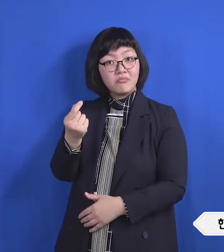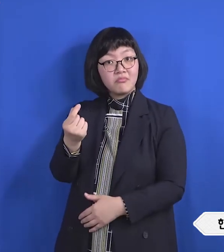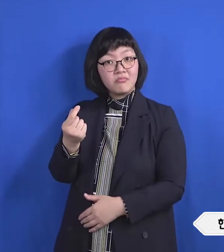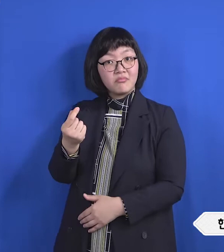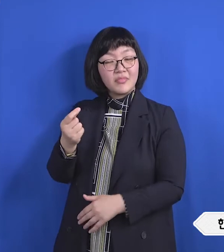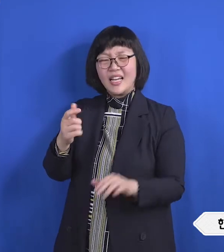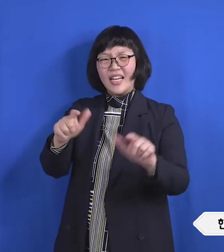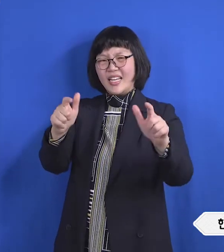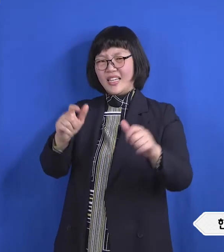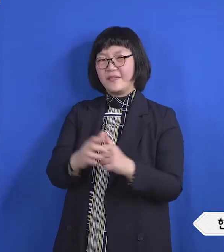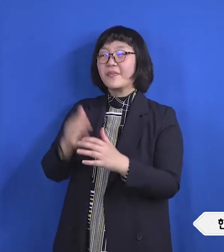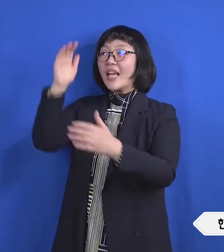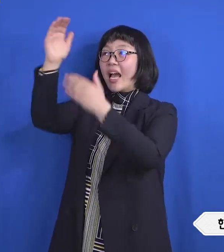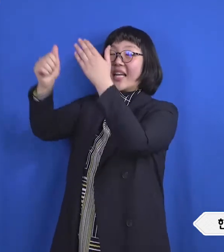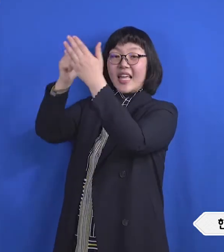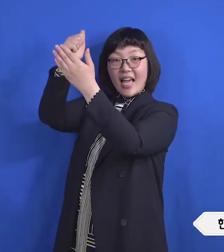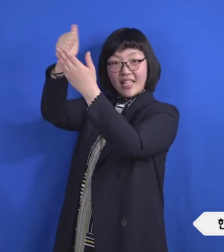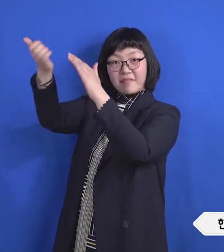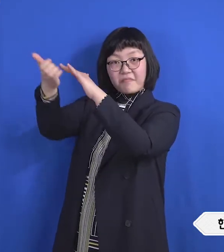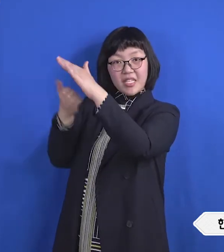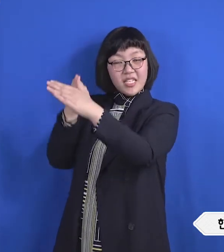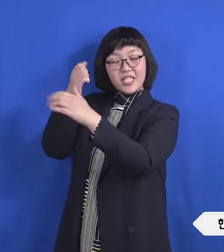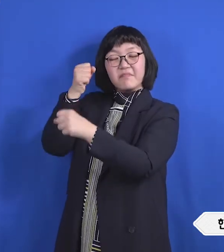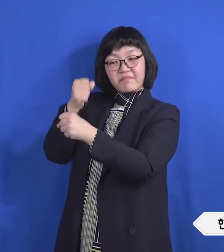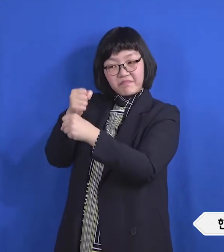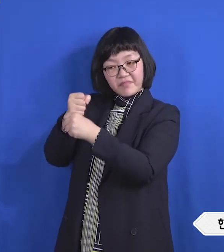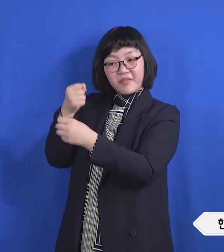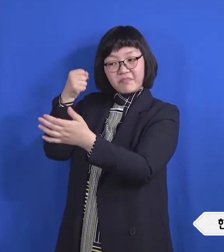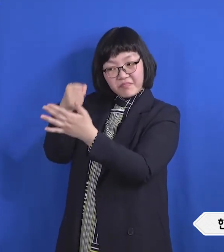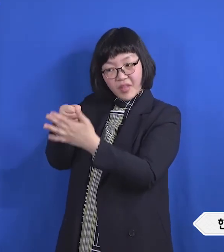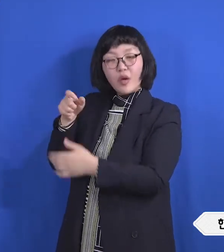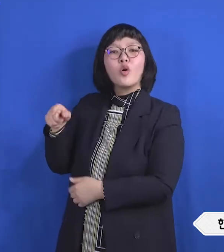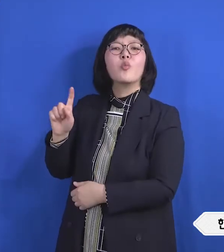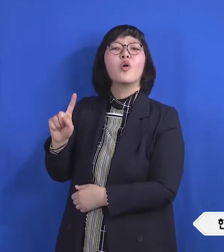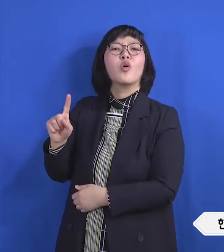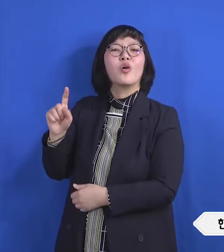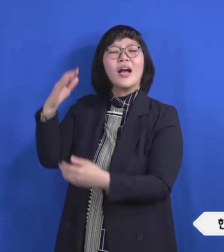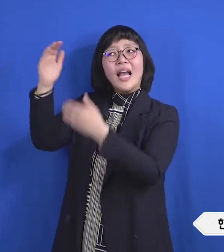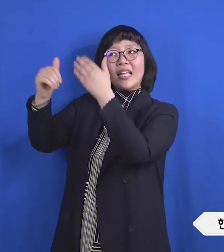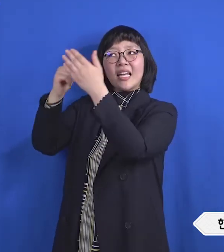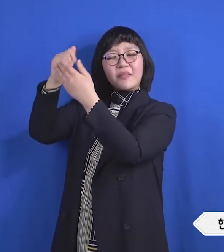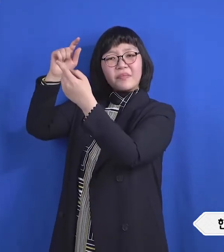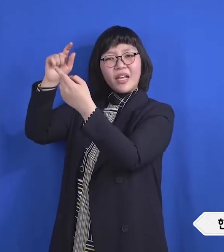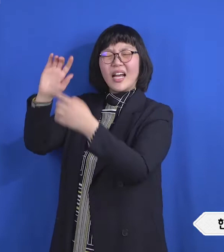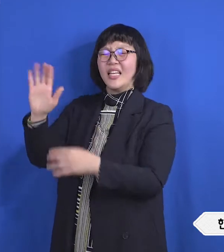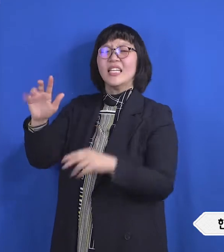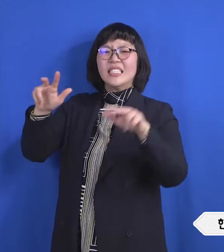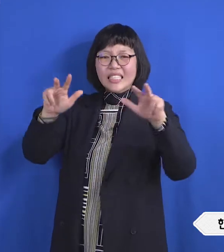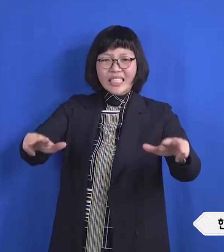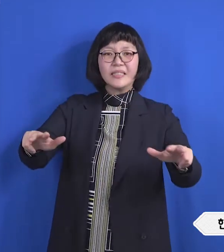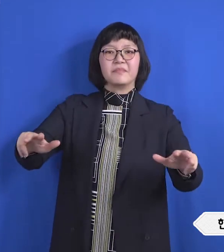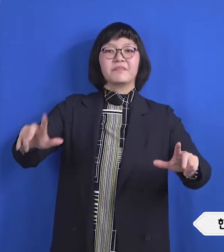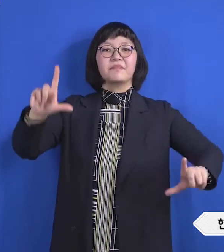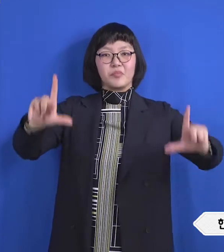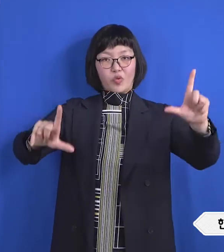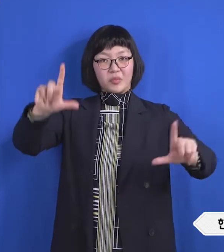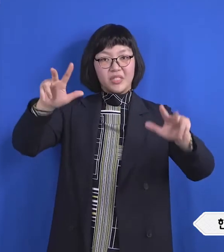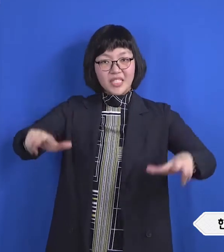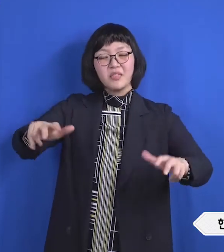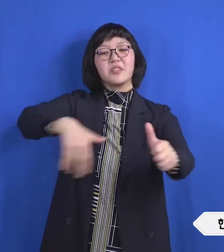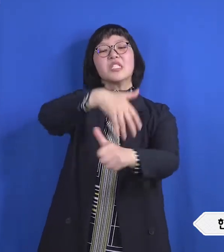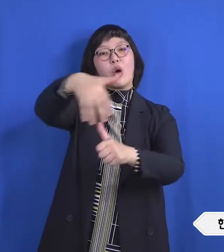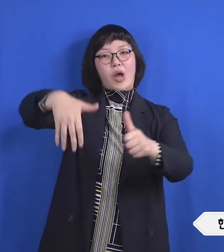그런데 하나님이 예정하신 것은 일방적으로 예정하신 것이 아니라 그 사람이 현재 전도를 받고